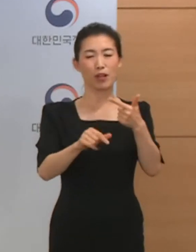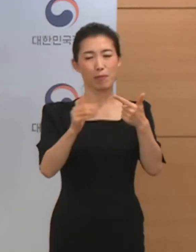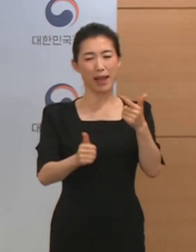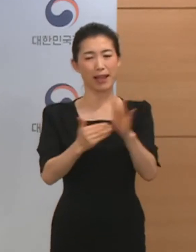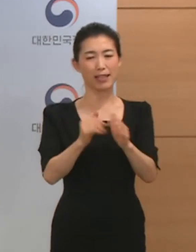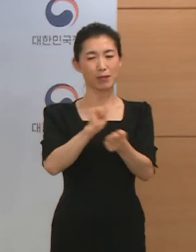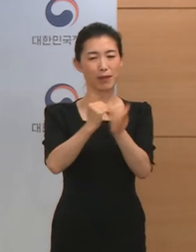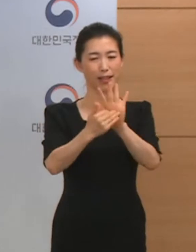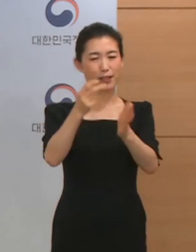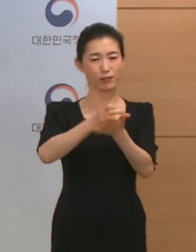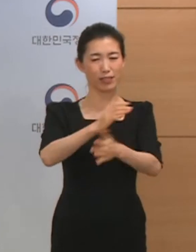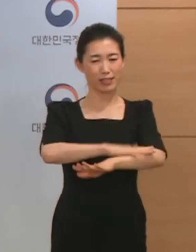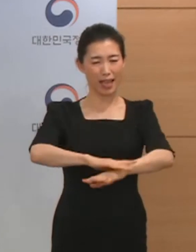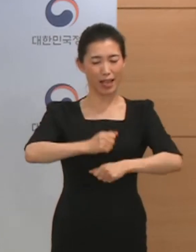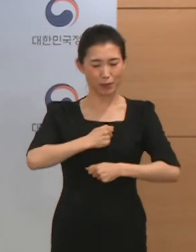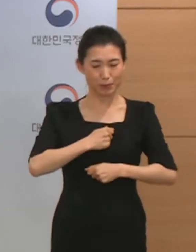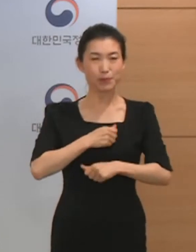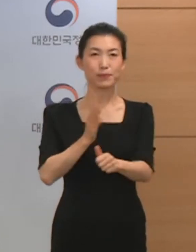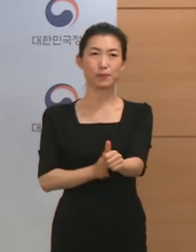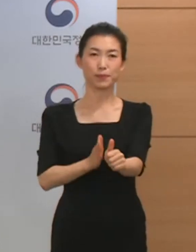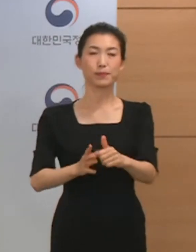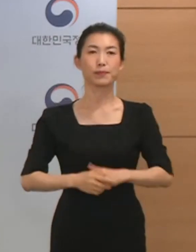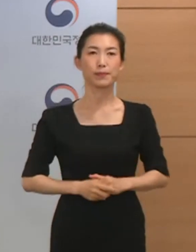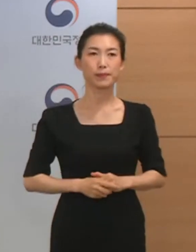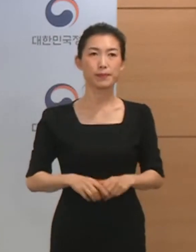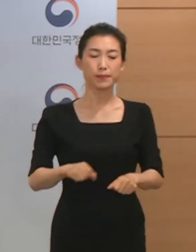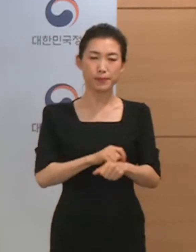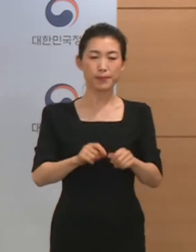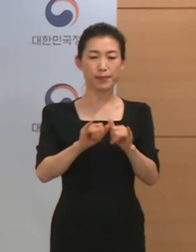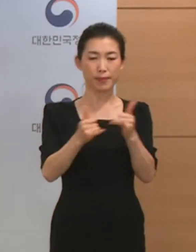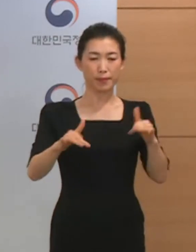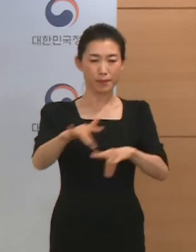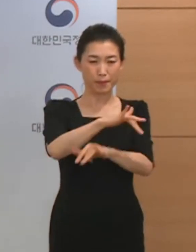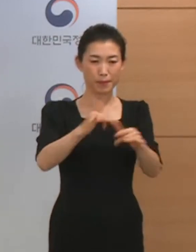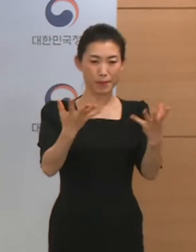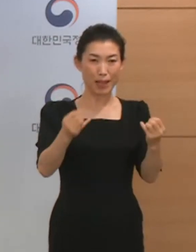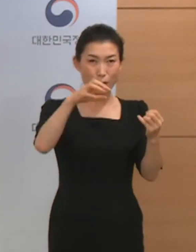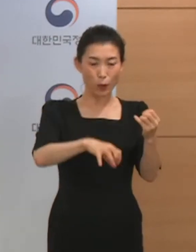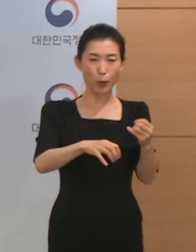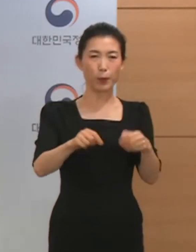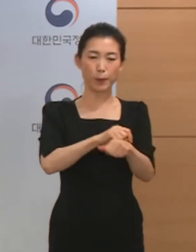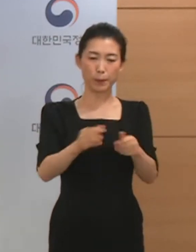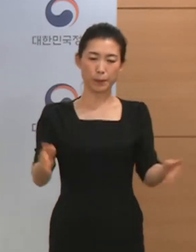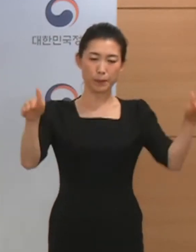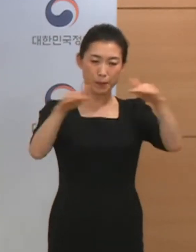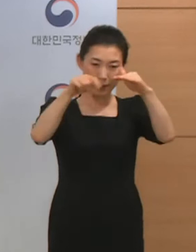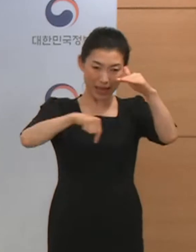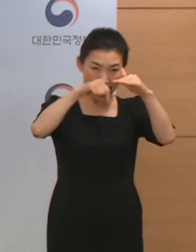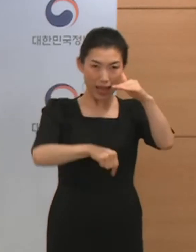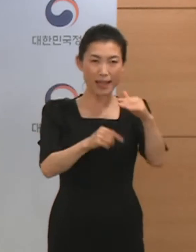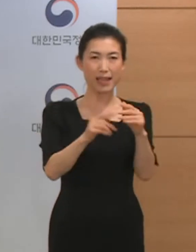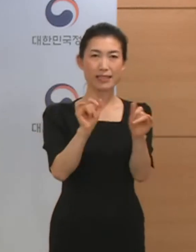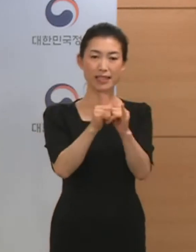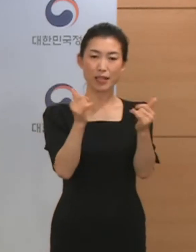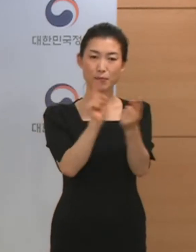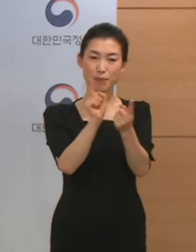지켜주시기를 당부드립니다. 특히 사람이 많은 밀폐된 실내에서의 모임과 만남을 주의해